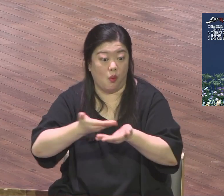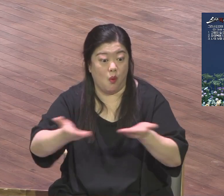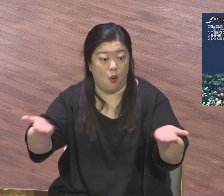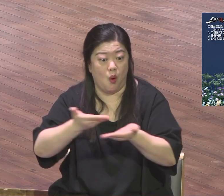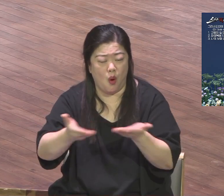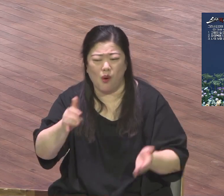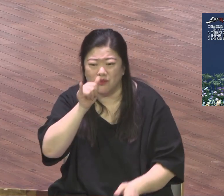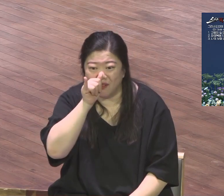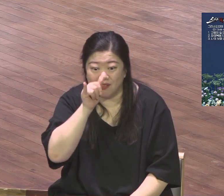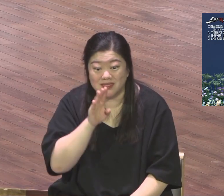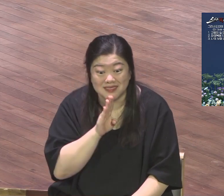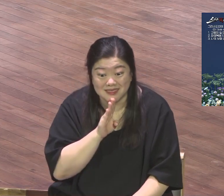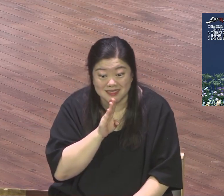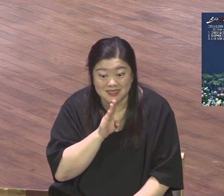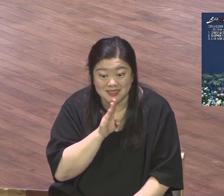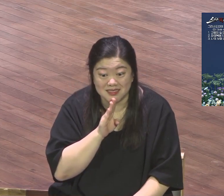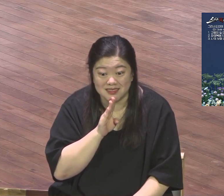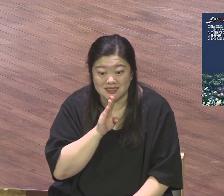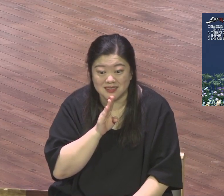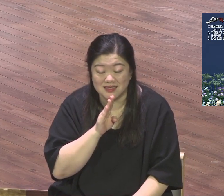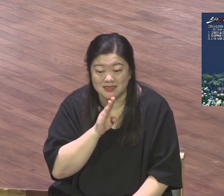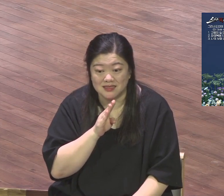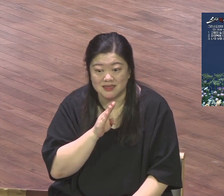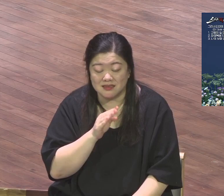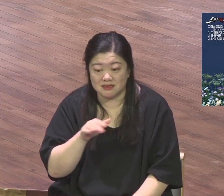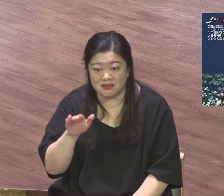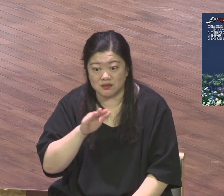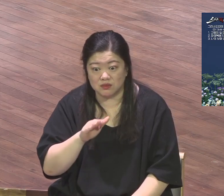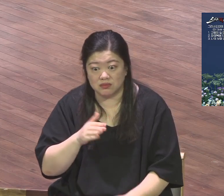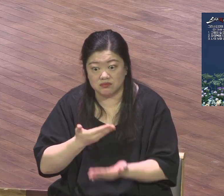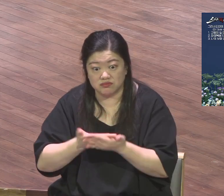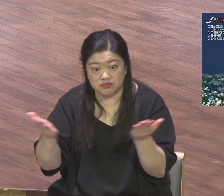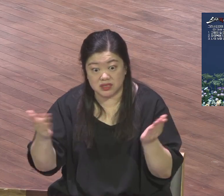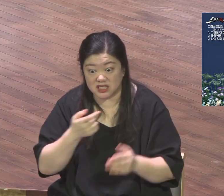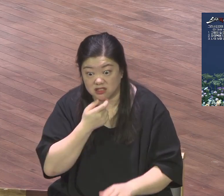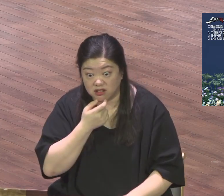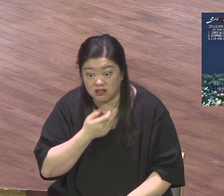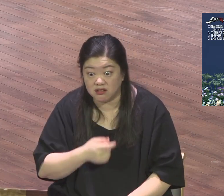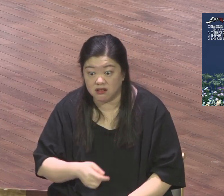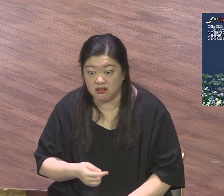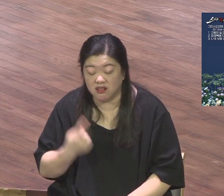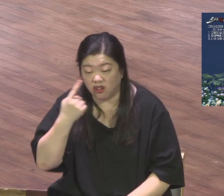됩니다. 아멘을 하나도 안 하시네.